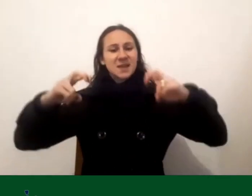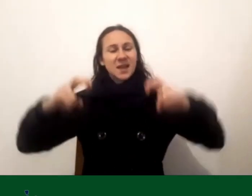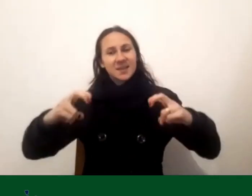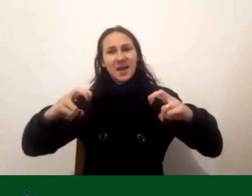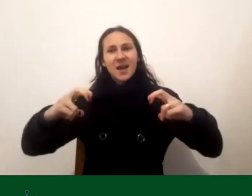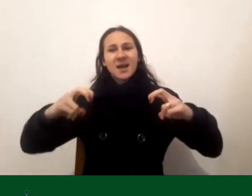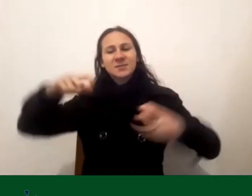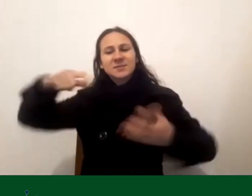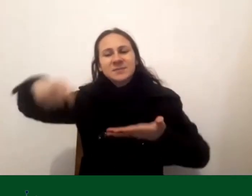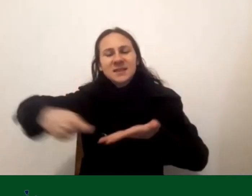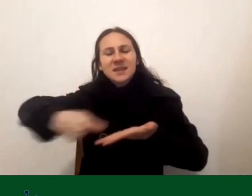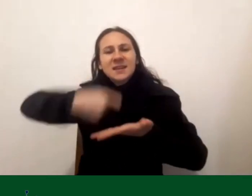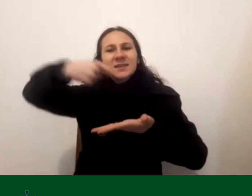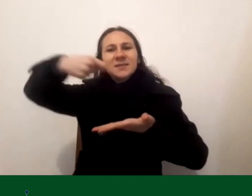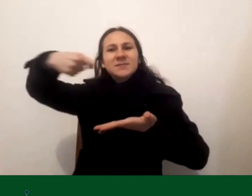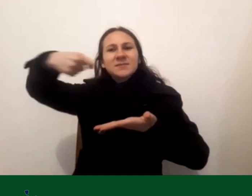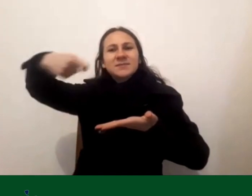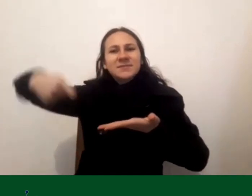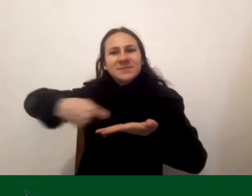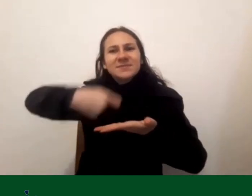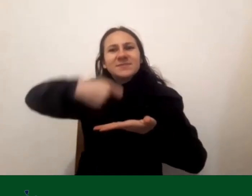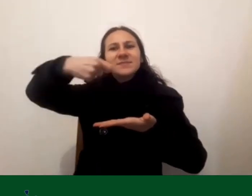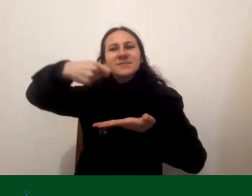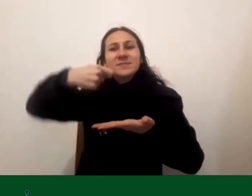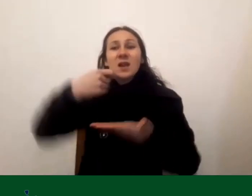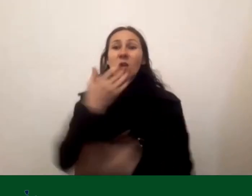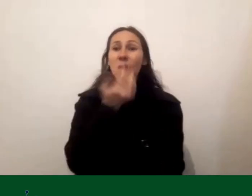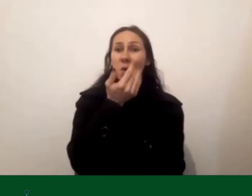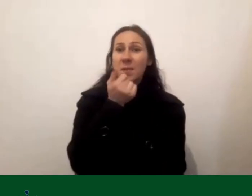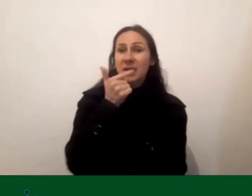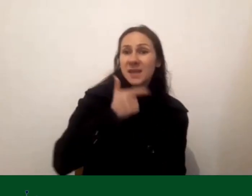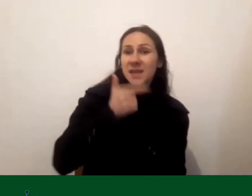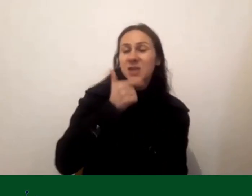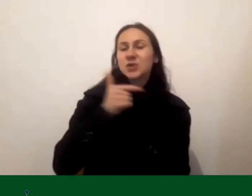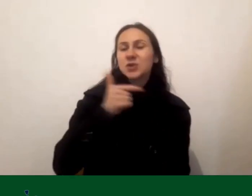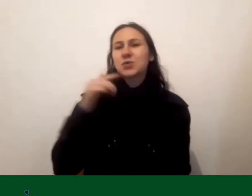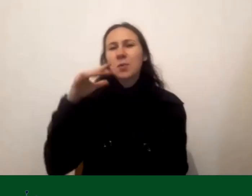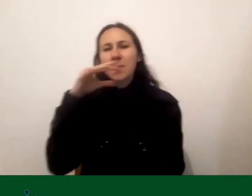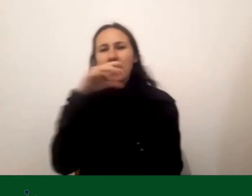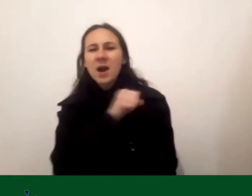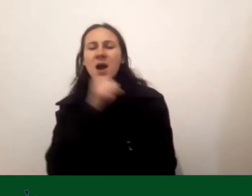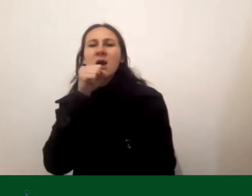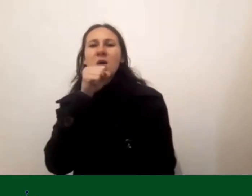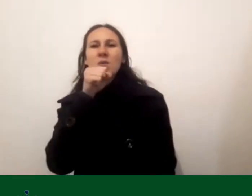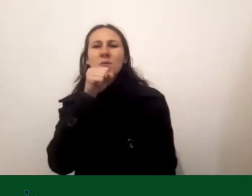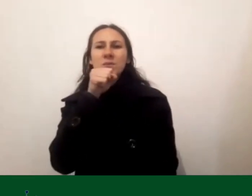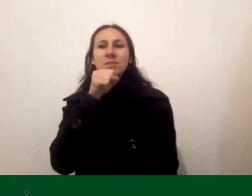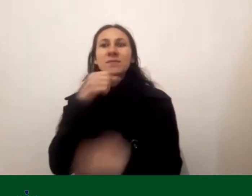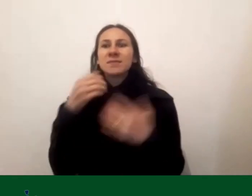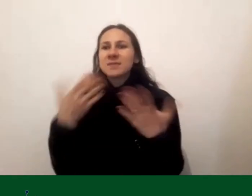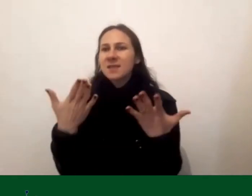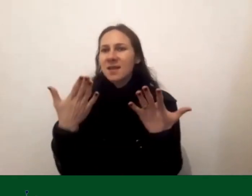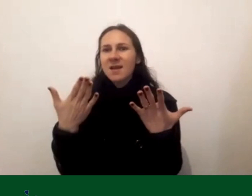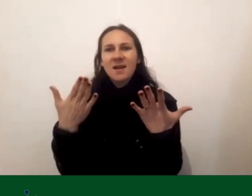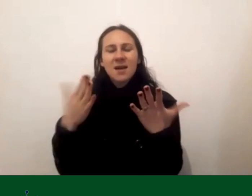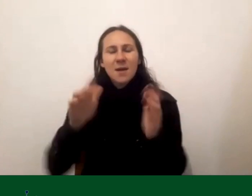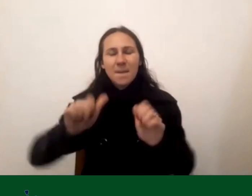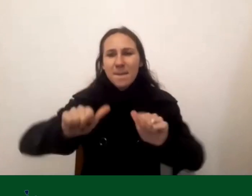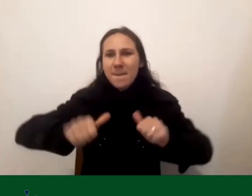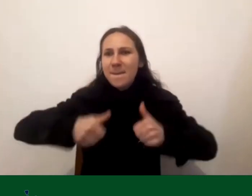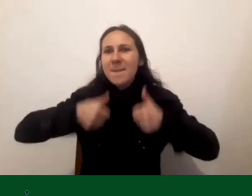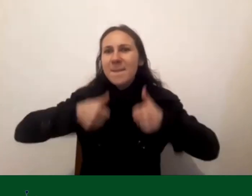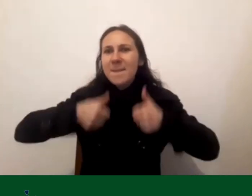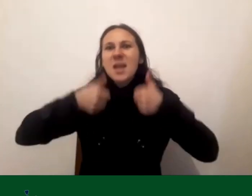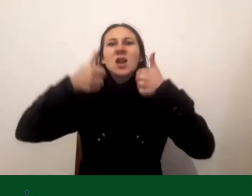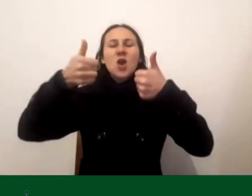aquela sopa, comeram o queijo, o pão, e sabe, foi a melhor refeição que ela já teve